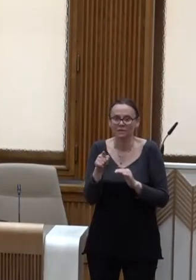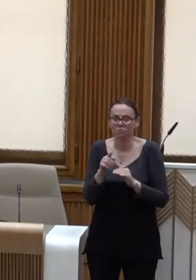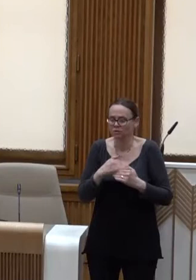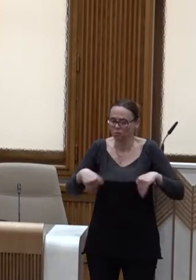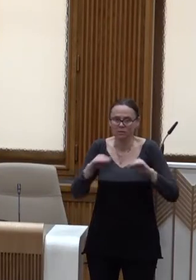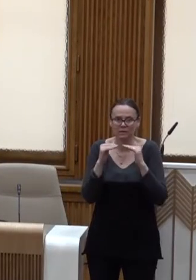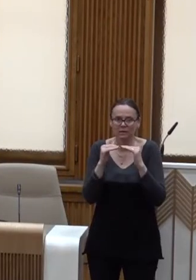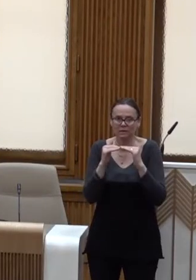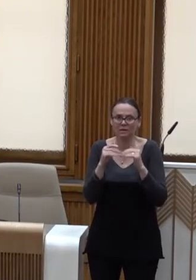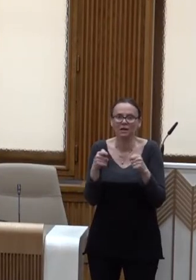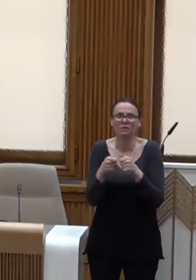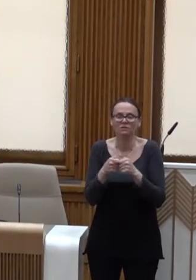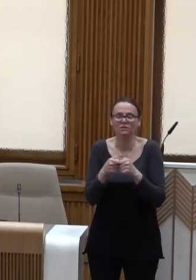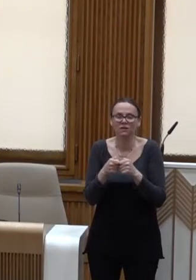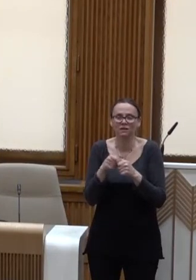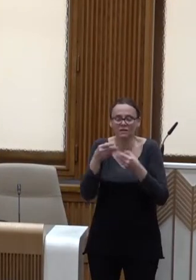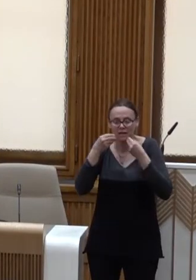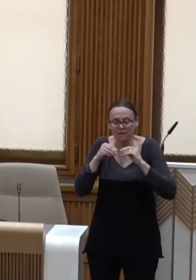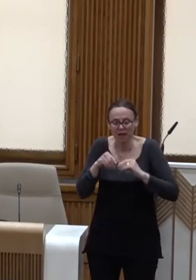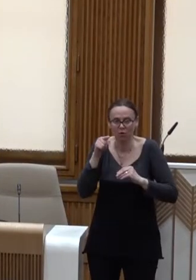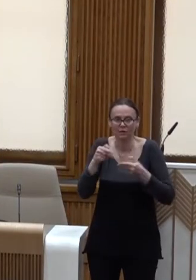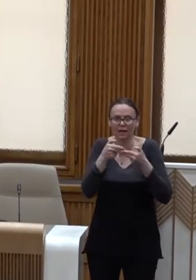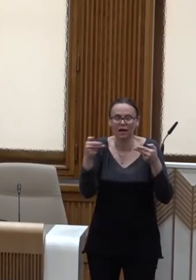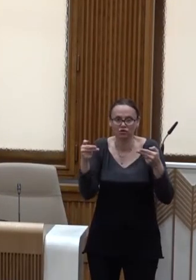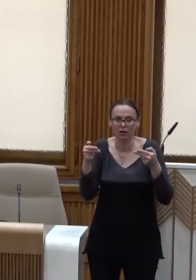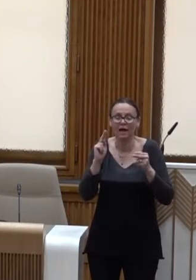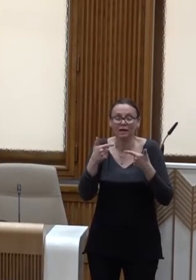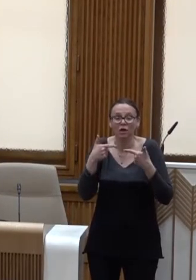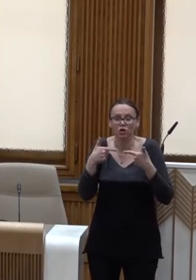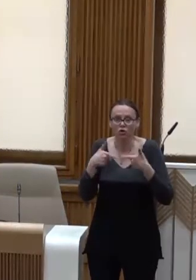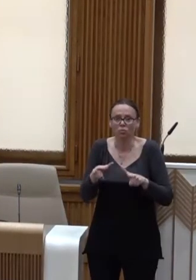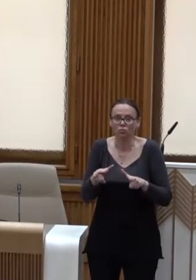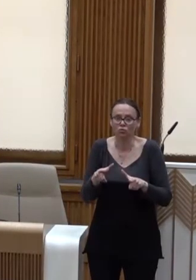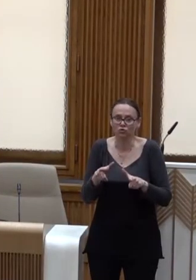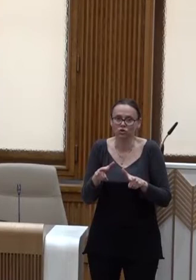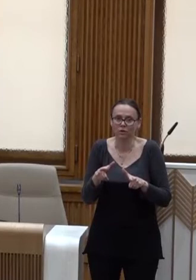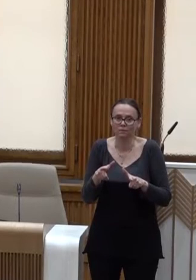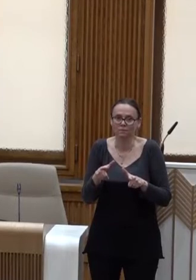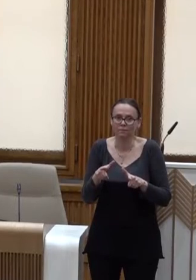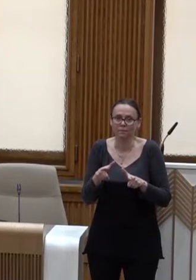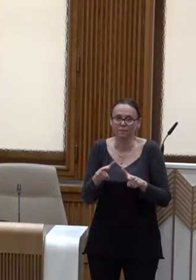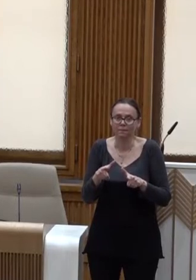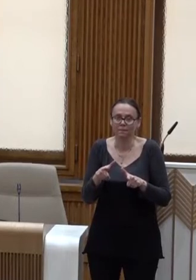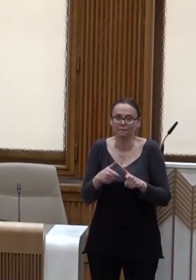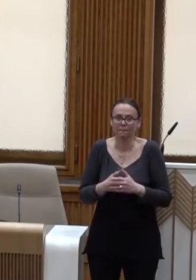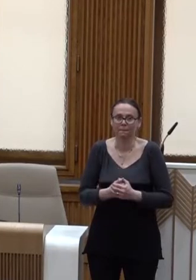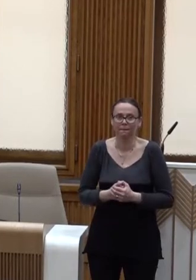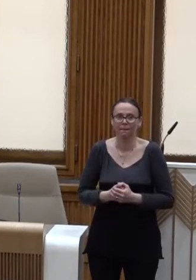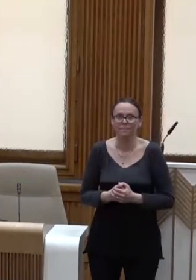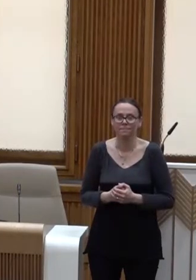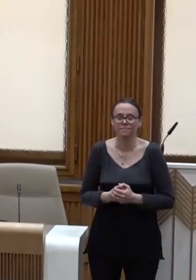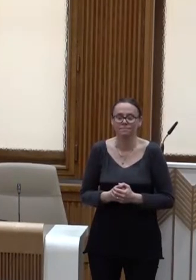soglašali v zvezi z interpretacijo tega člena, ki dopušča, ne, ki dopušča